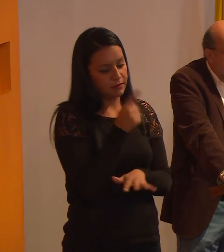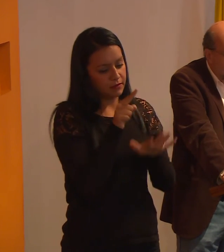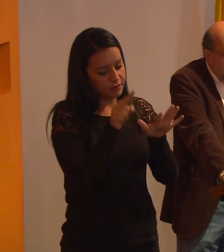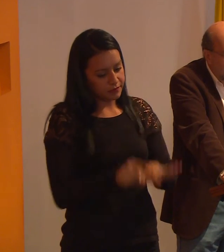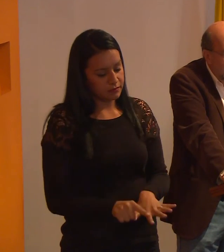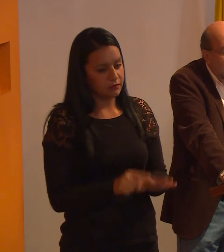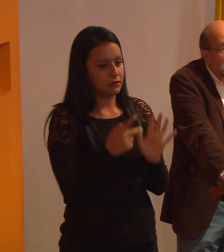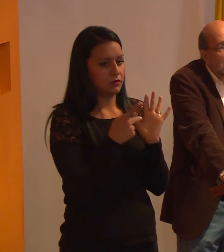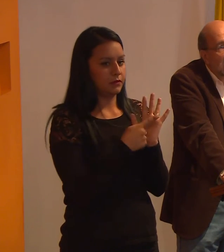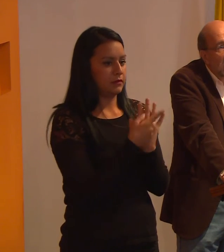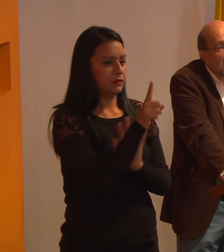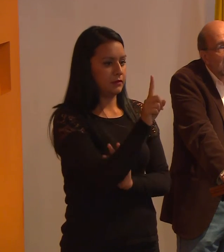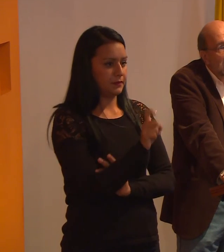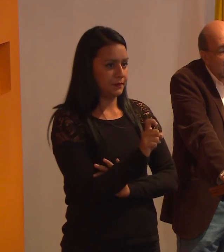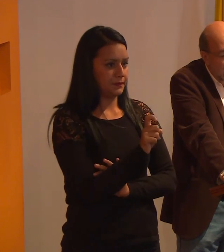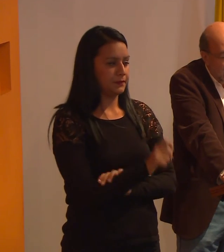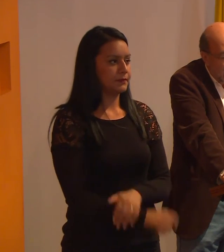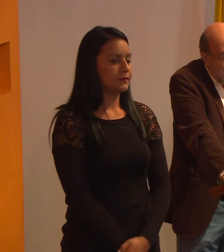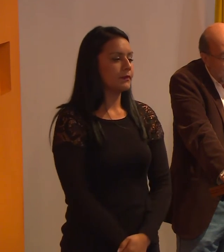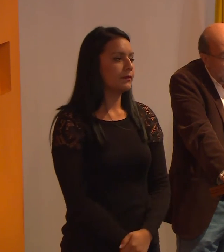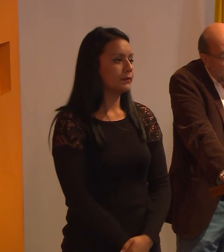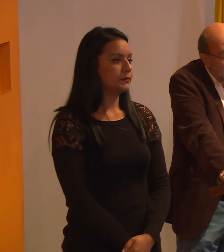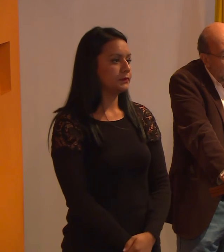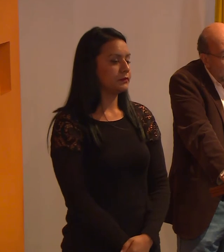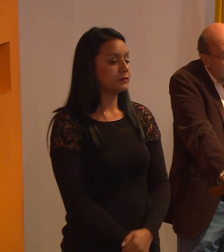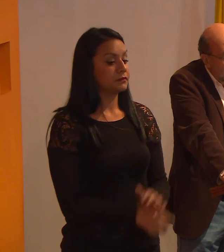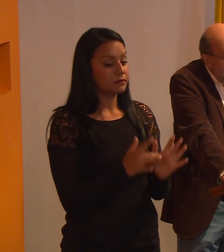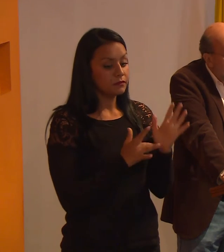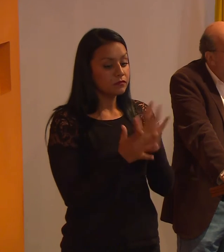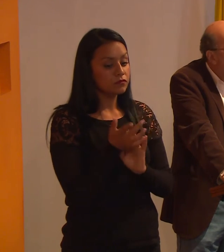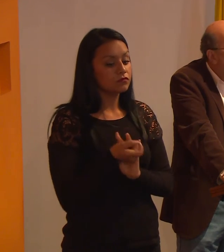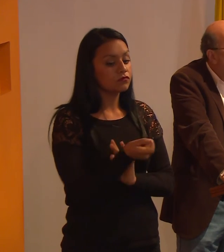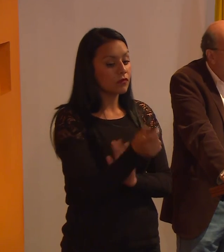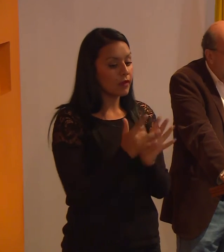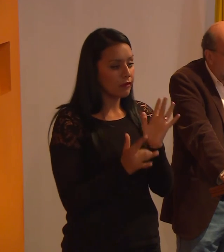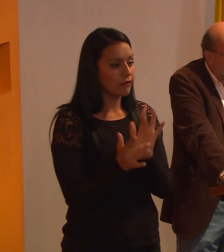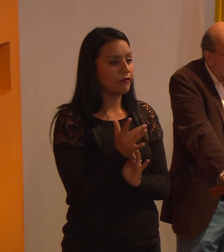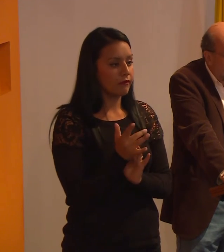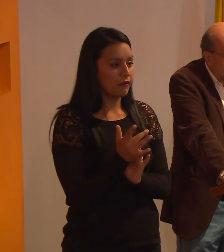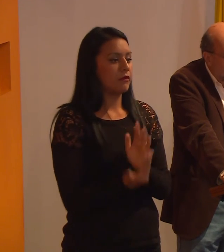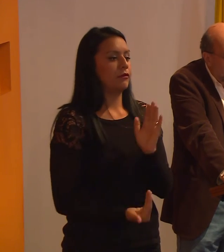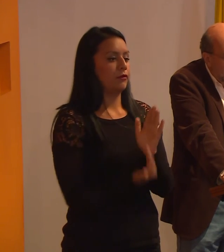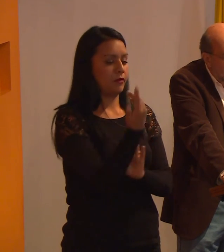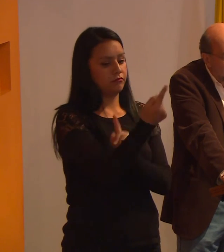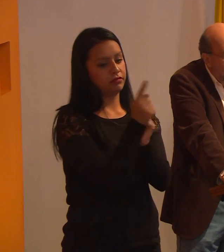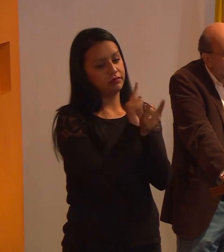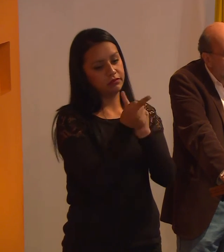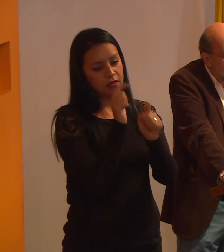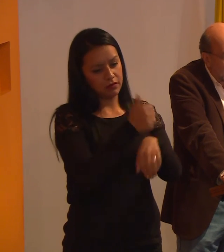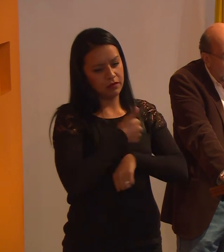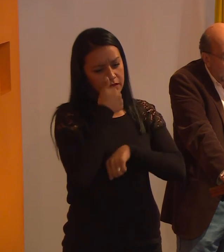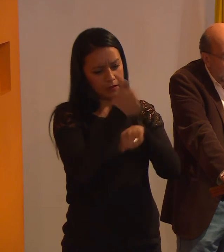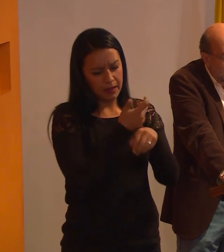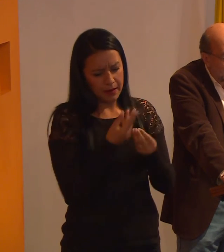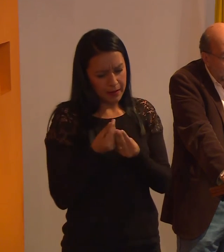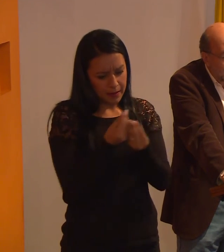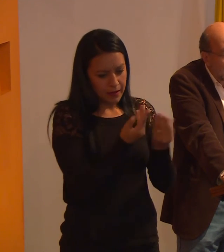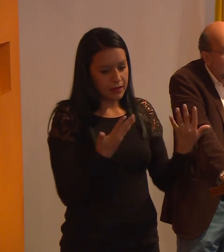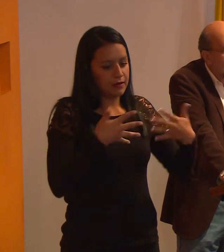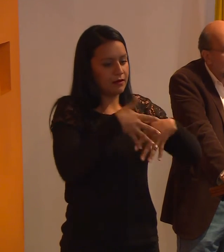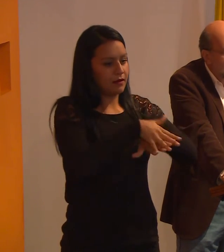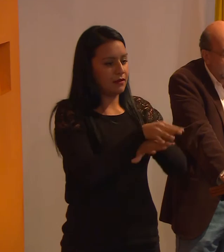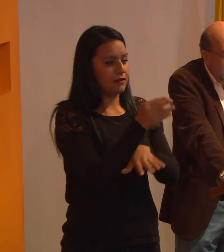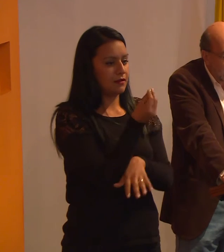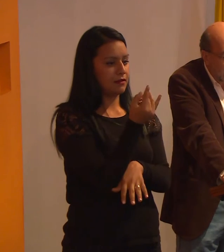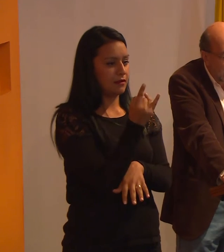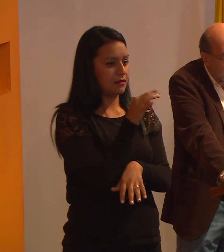semestre de 2016. En abril tendremos un nuevo encuentro para reimpulsar la red Quipus